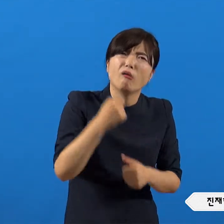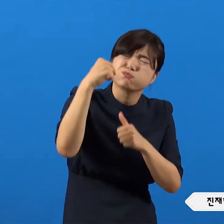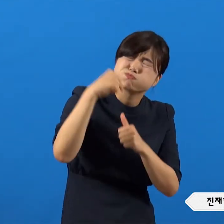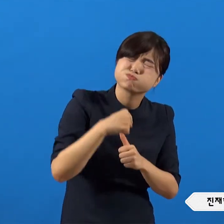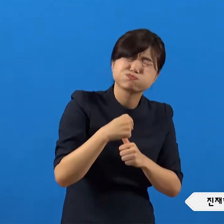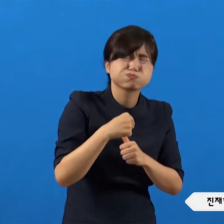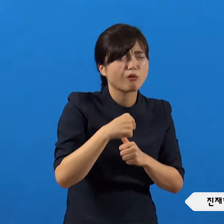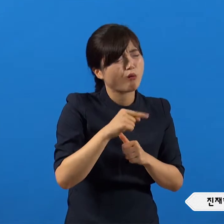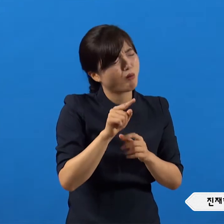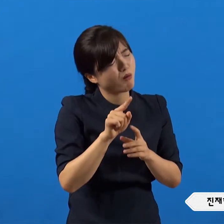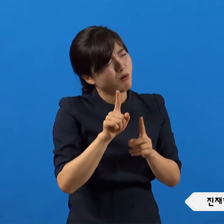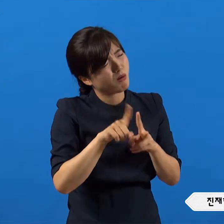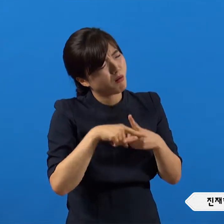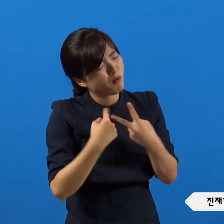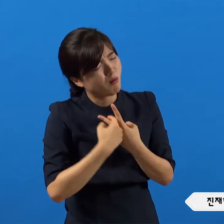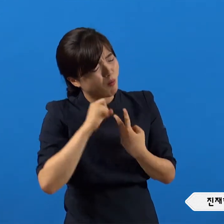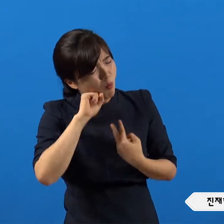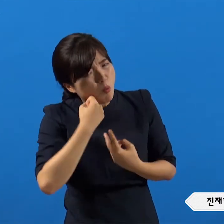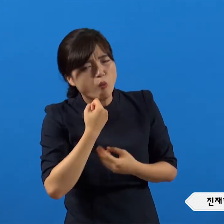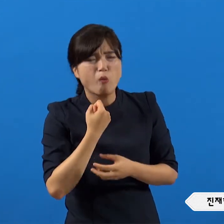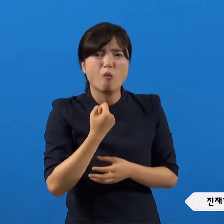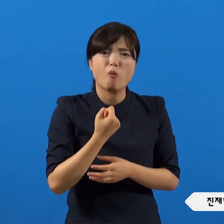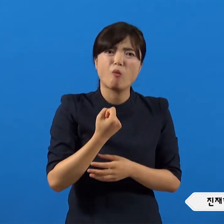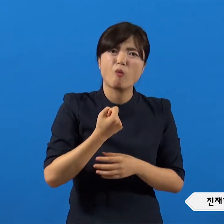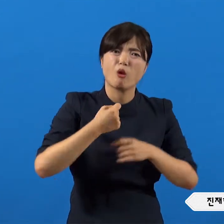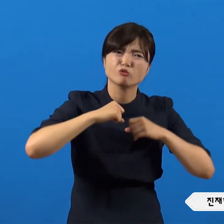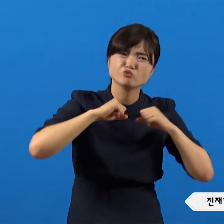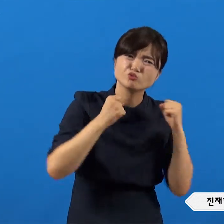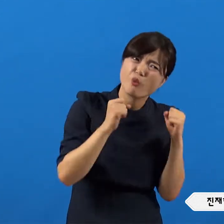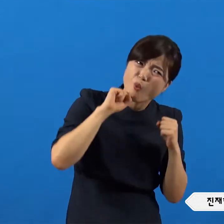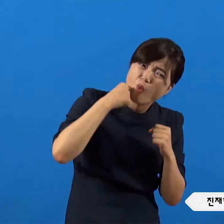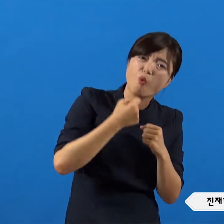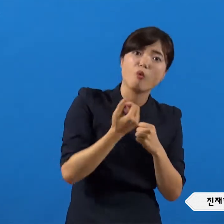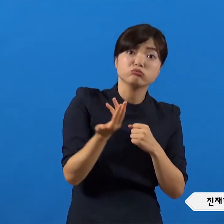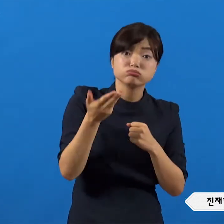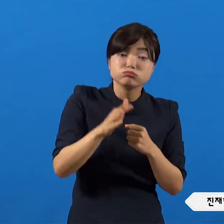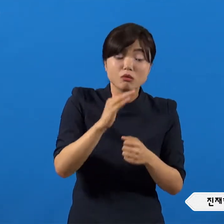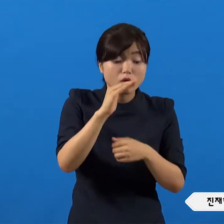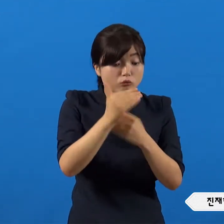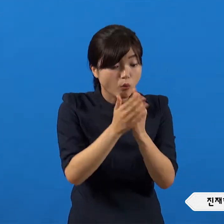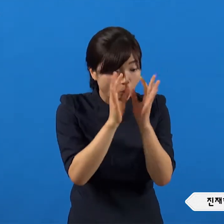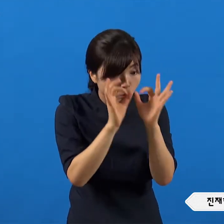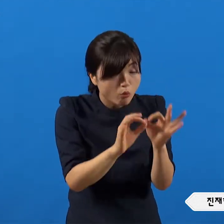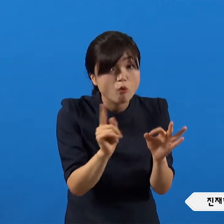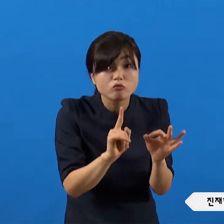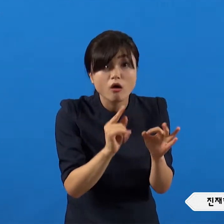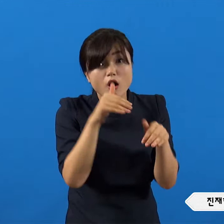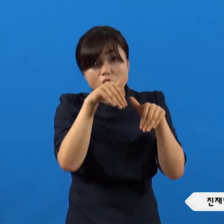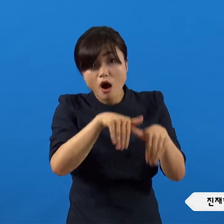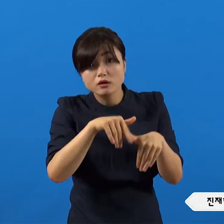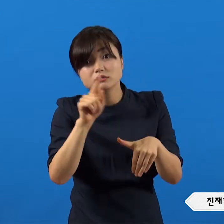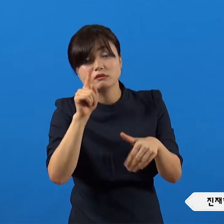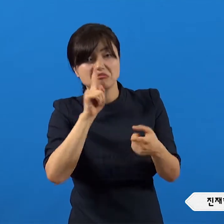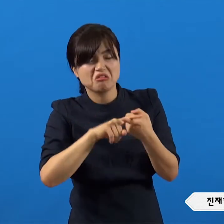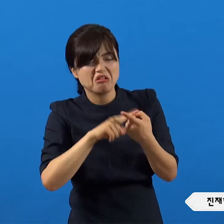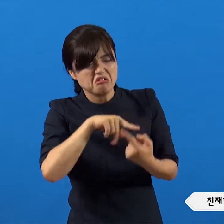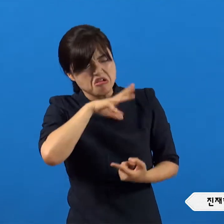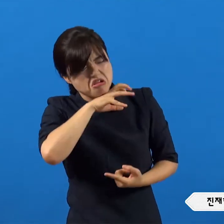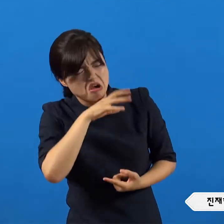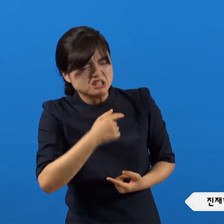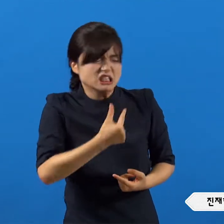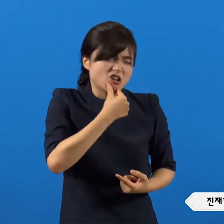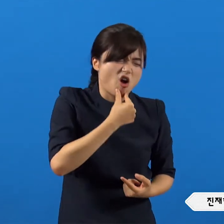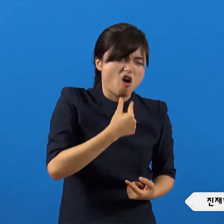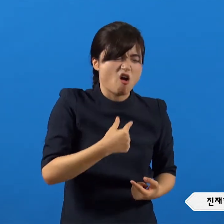않는, 정말 하기 힘든 순종입니다. 그런데 성경을 보니까 하인들이 그것에 대해서